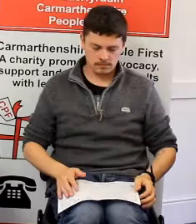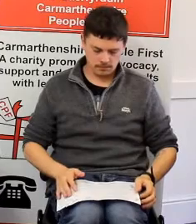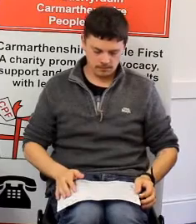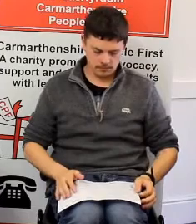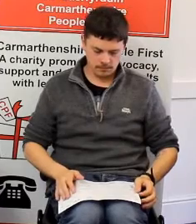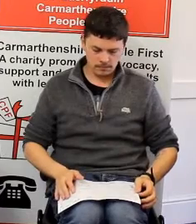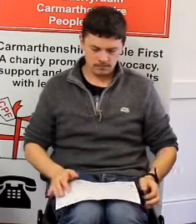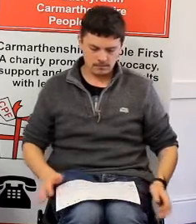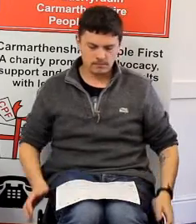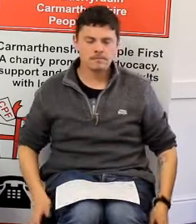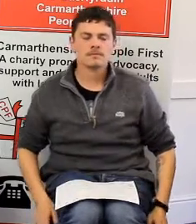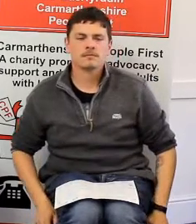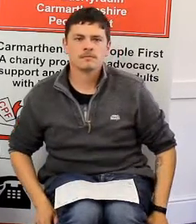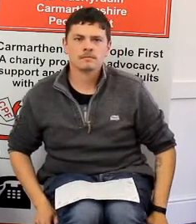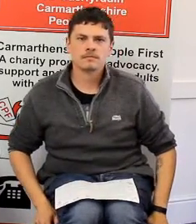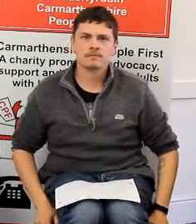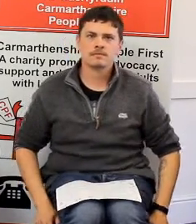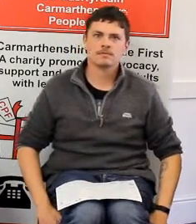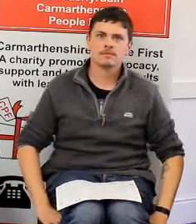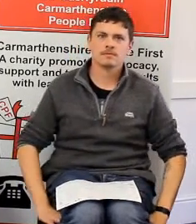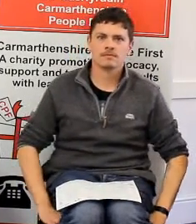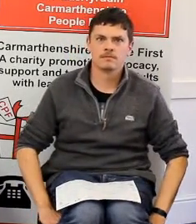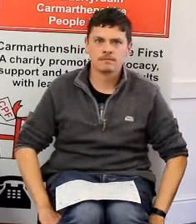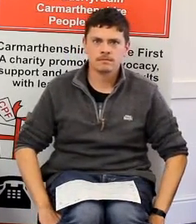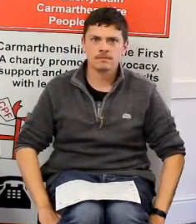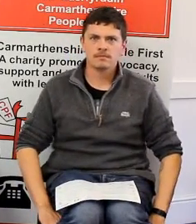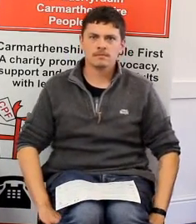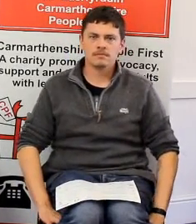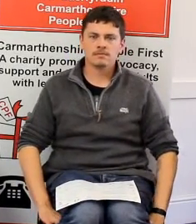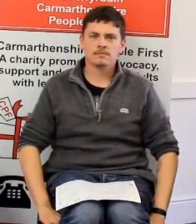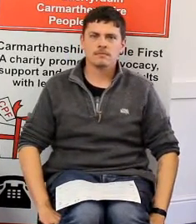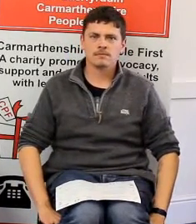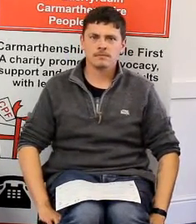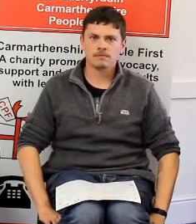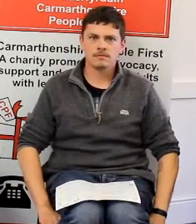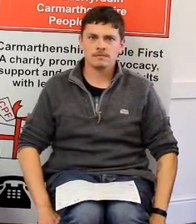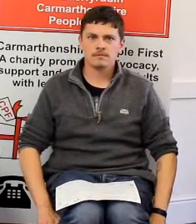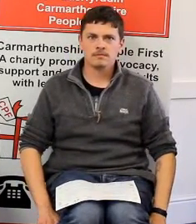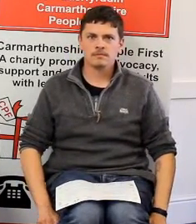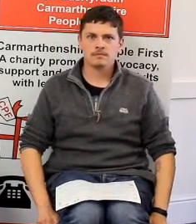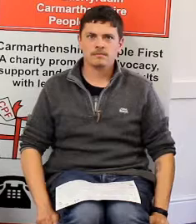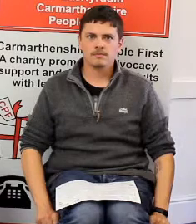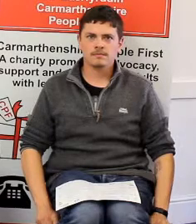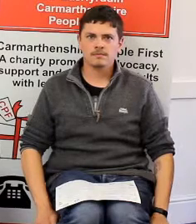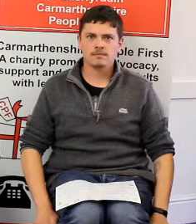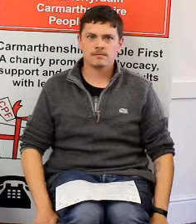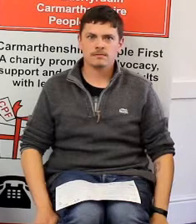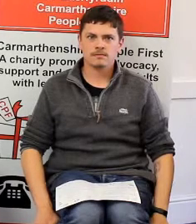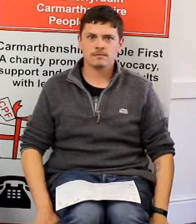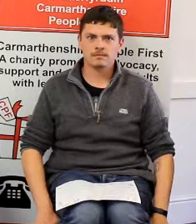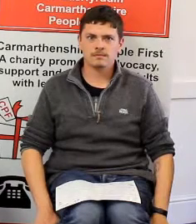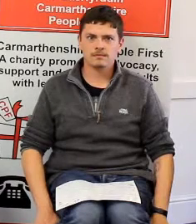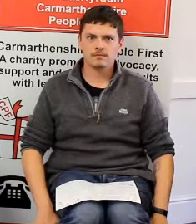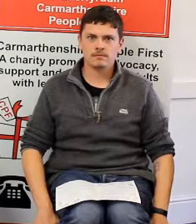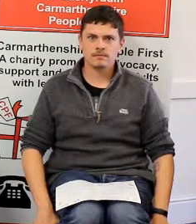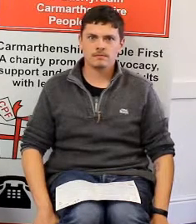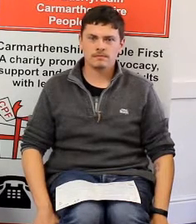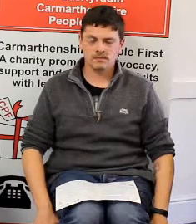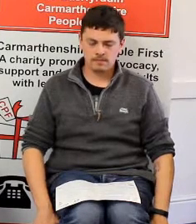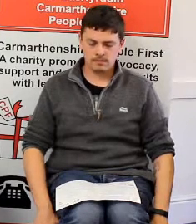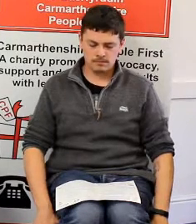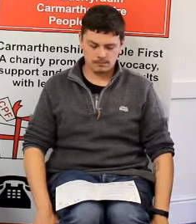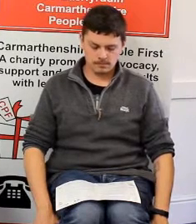ar y bydd a anabyddiaeth a anabyddau